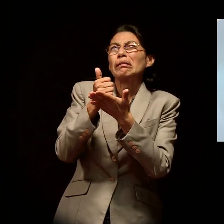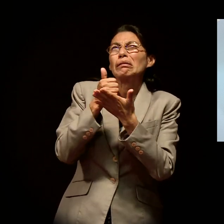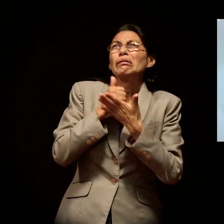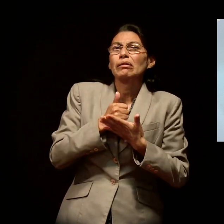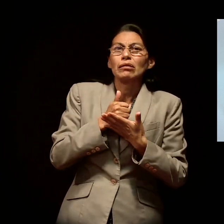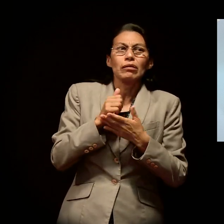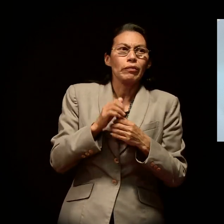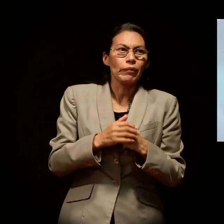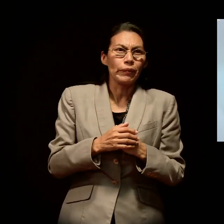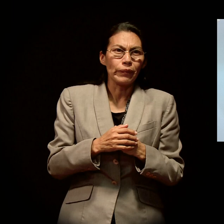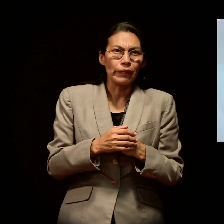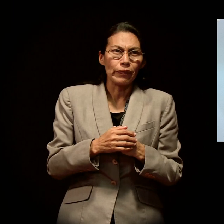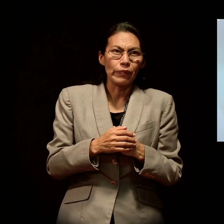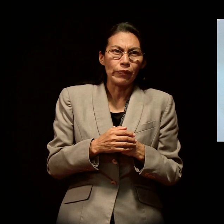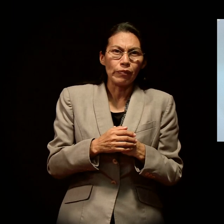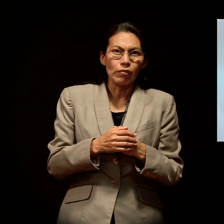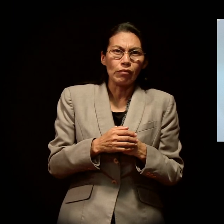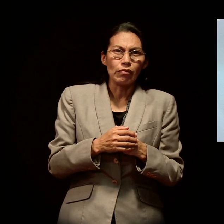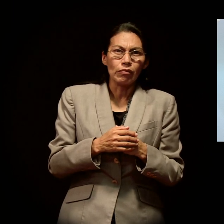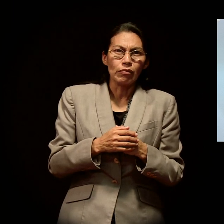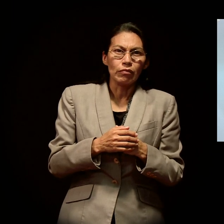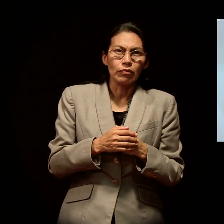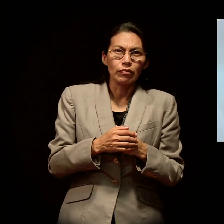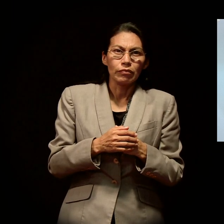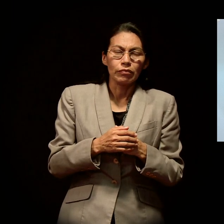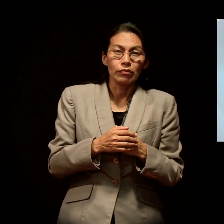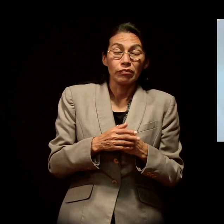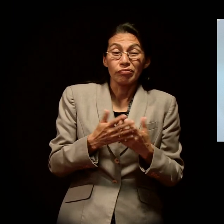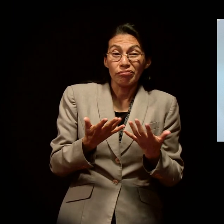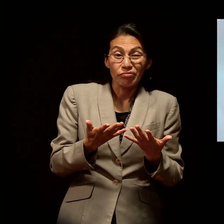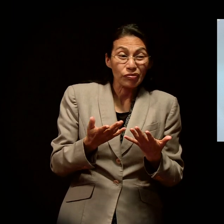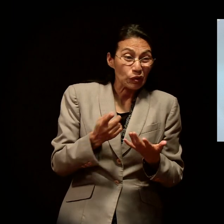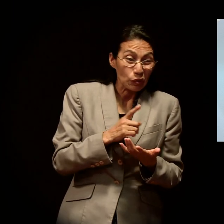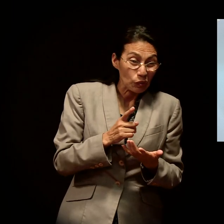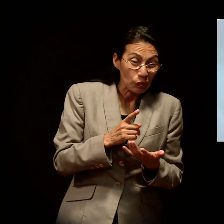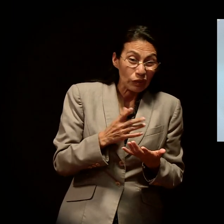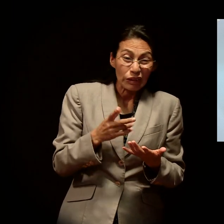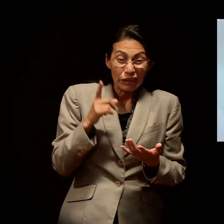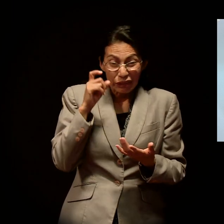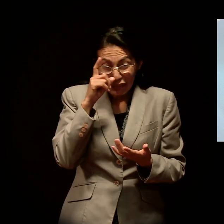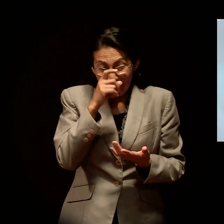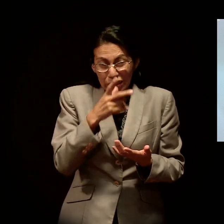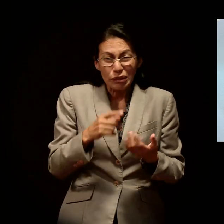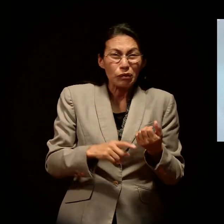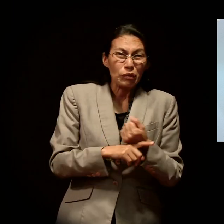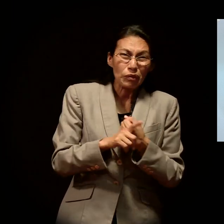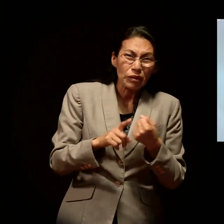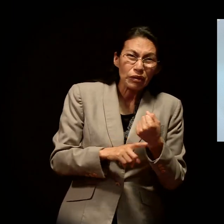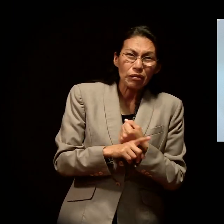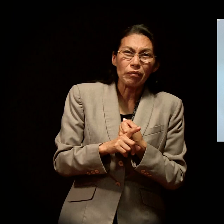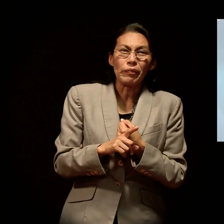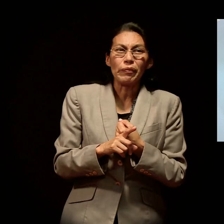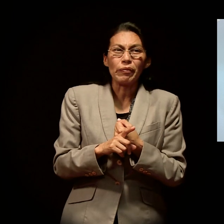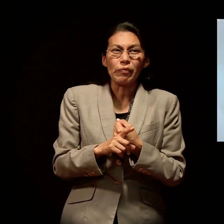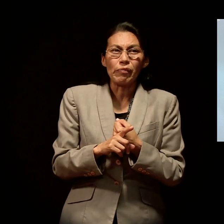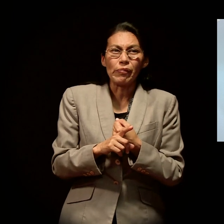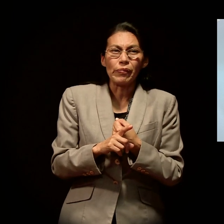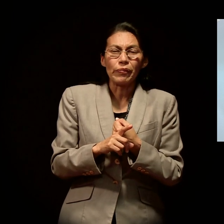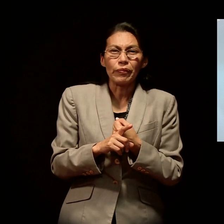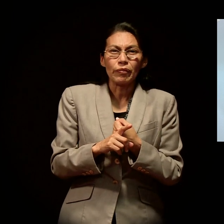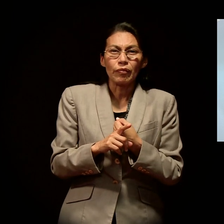oración sea sincera plena completa de otra manera hay muchos obstáculos mucha